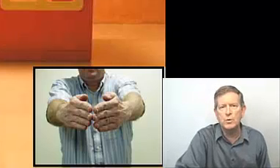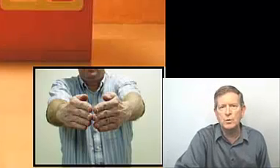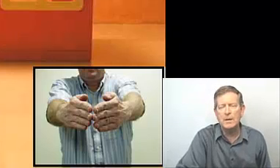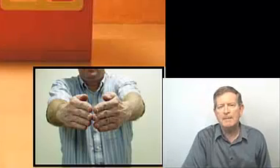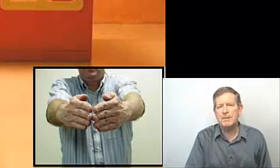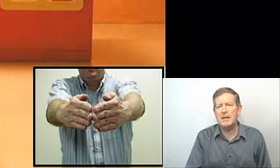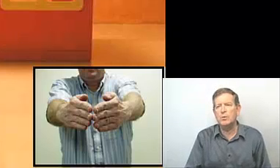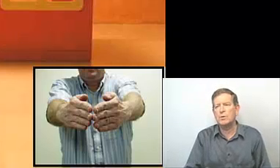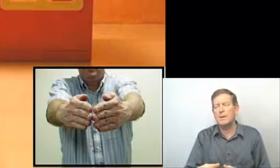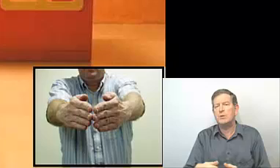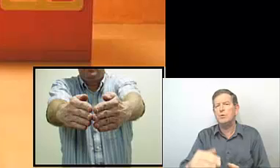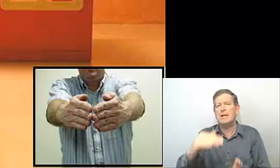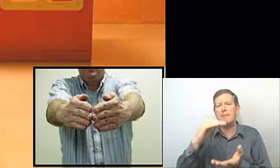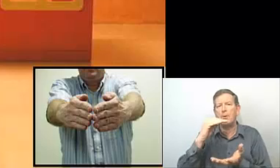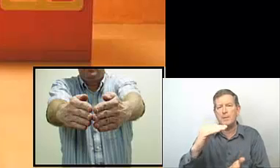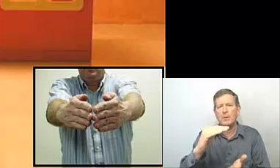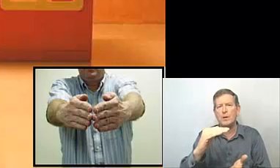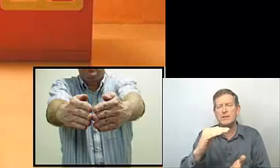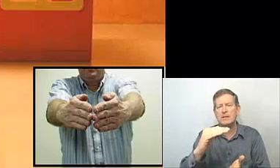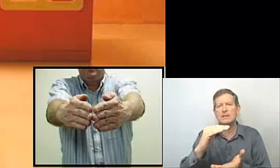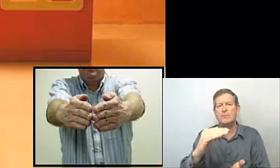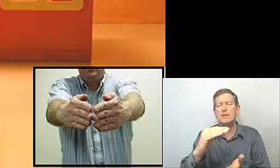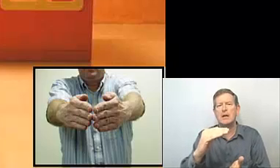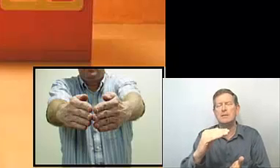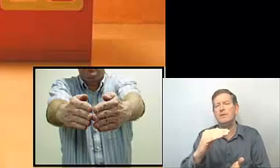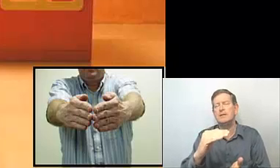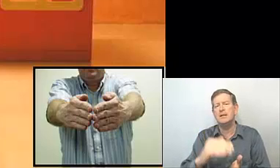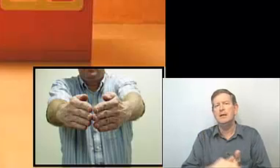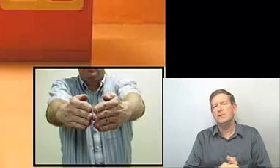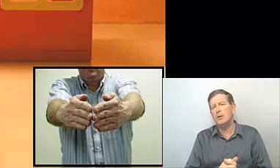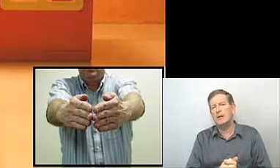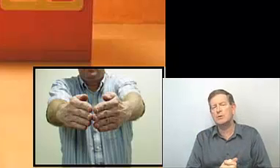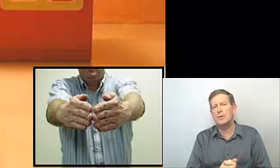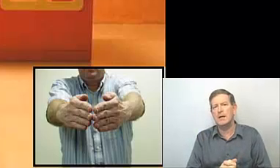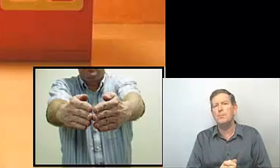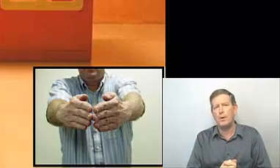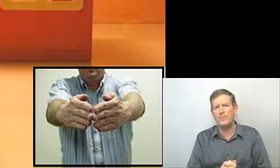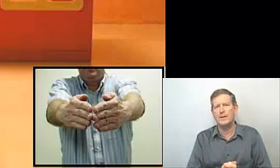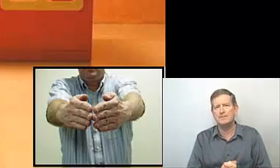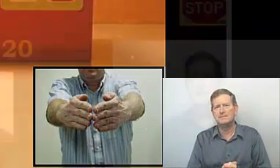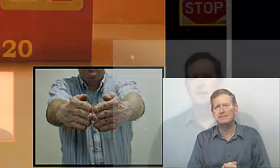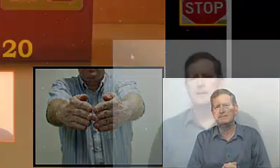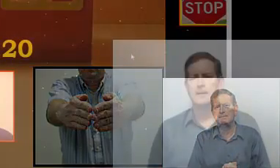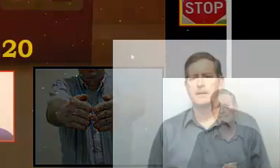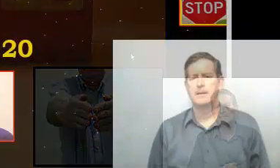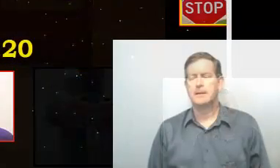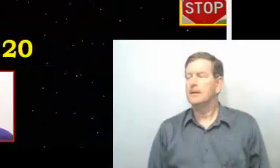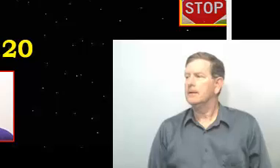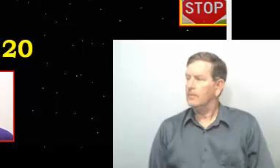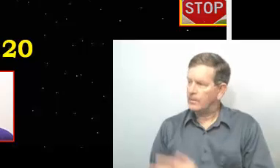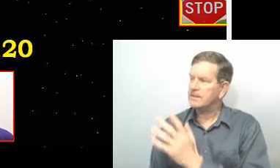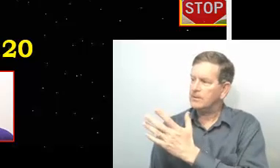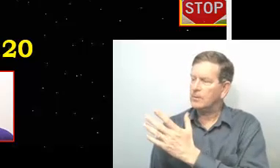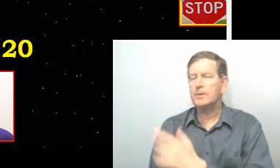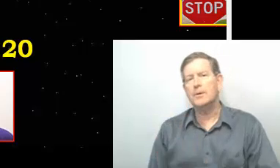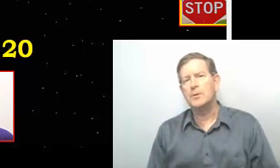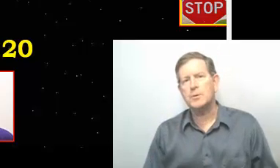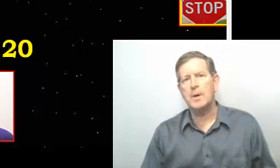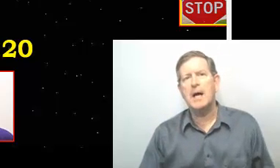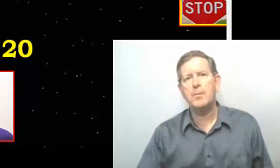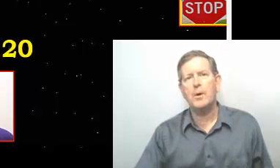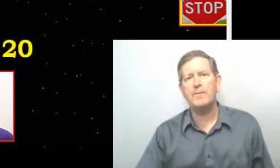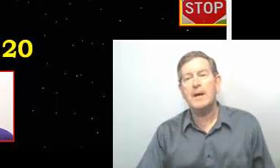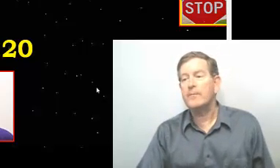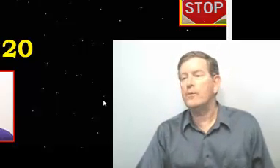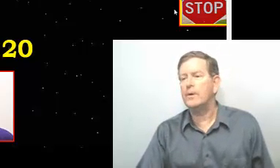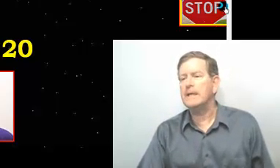plongeons dans la leçon et nous allons étudier la première moitié des activités de la leçon 1.20. Voici donc